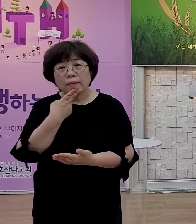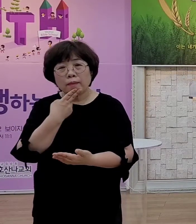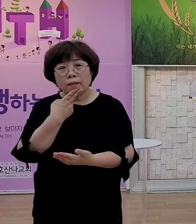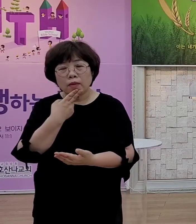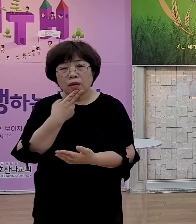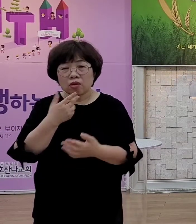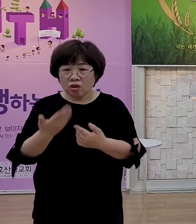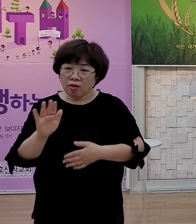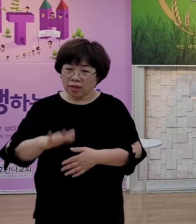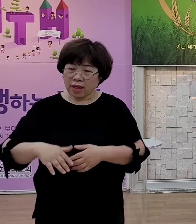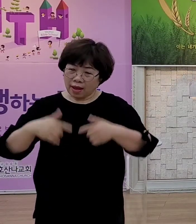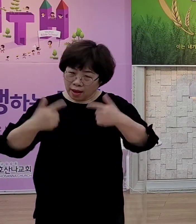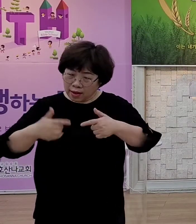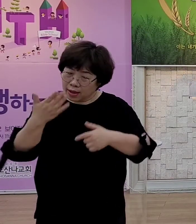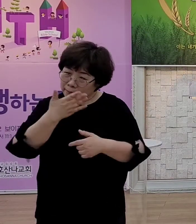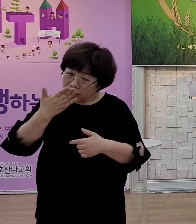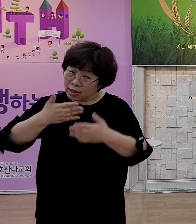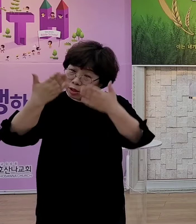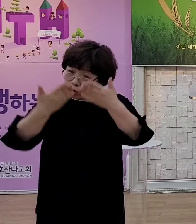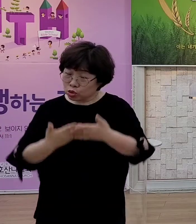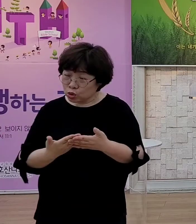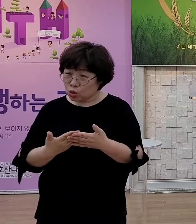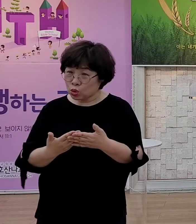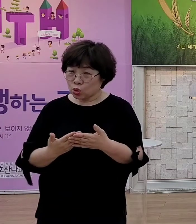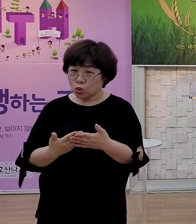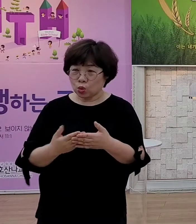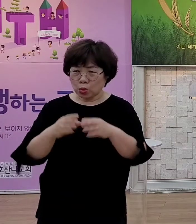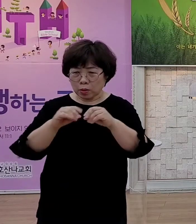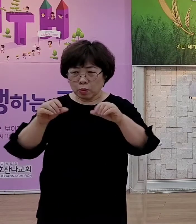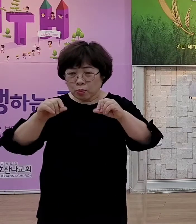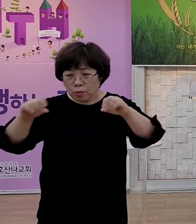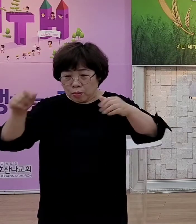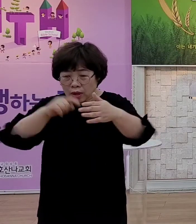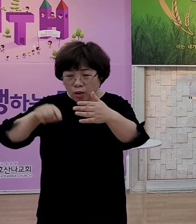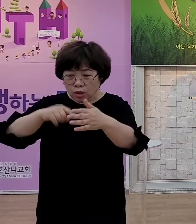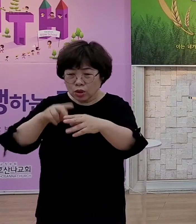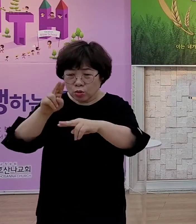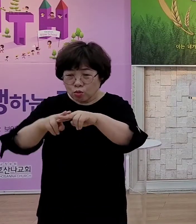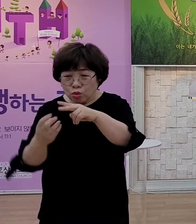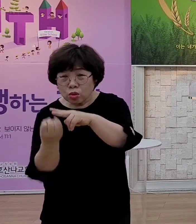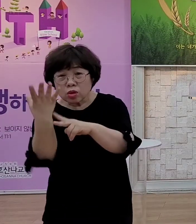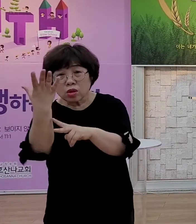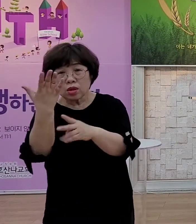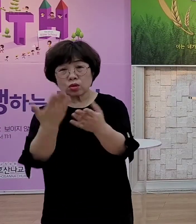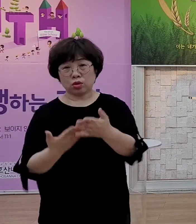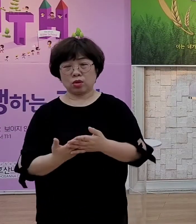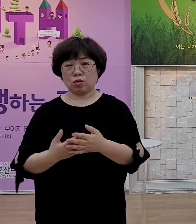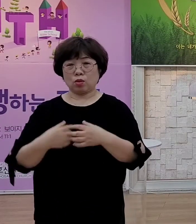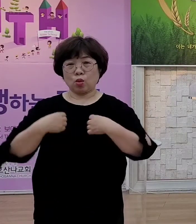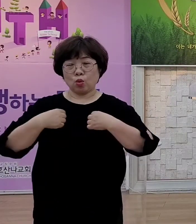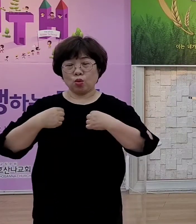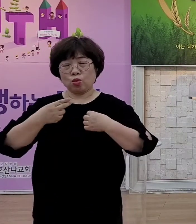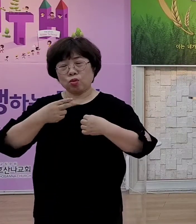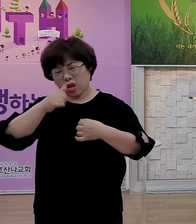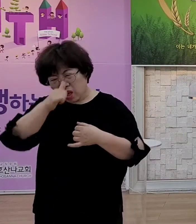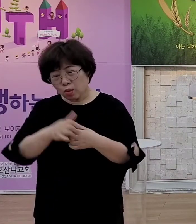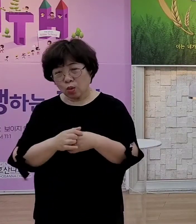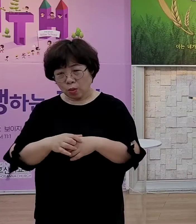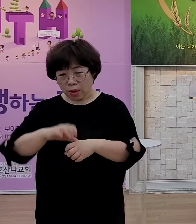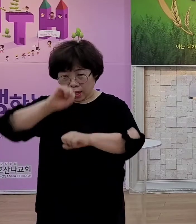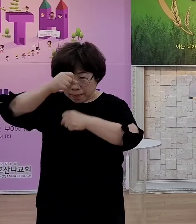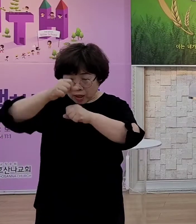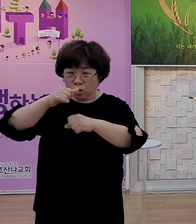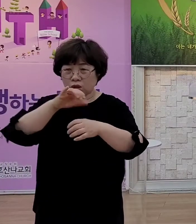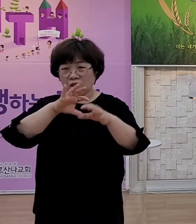그런데 매일같이 만나를 주시고 그 사막 한가운데서 물을 주시고 옷도 헤어지지 아니하고 신발도 헤어지지